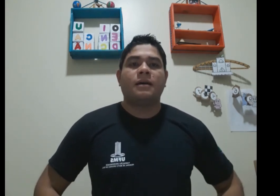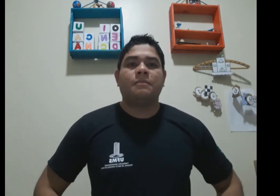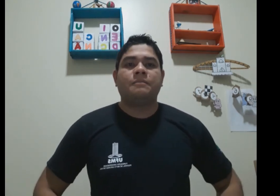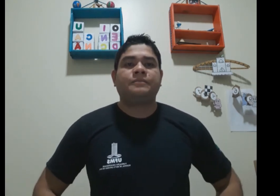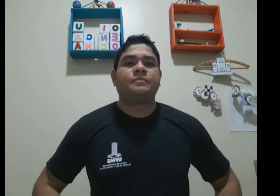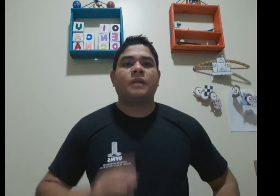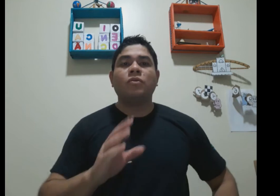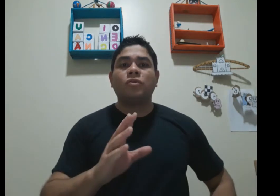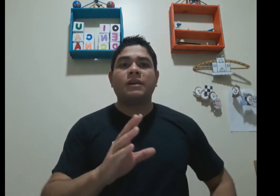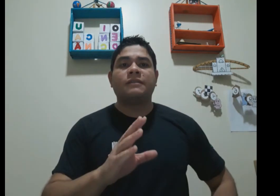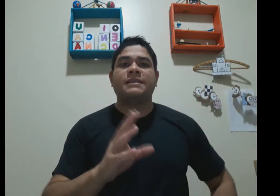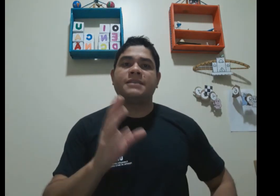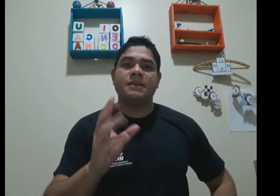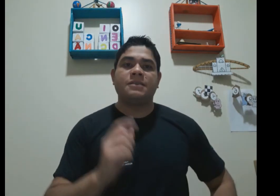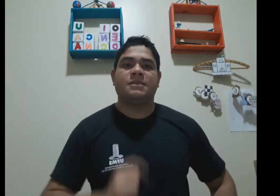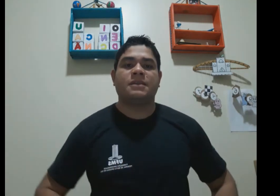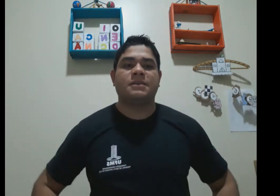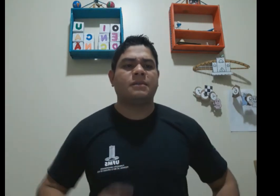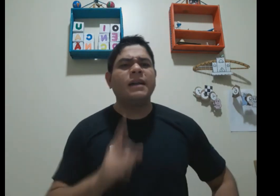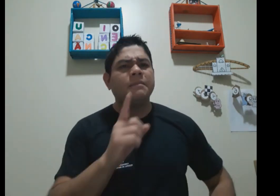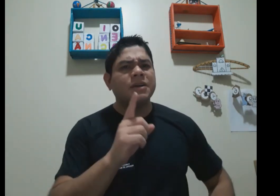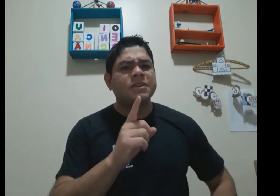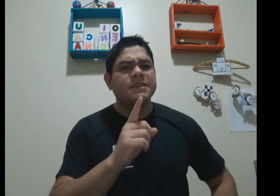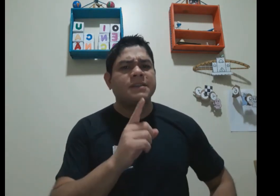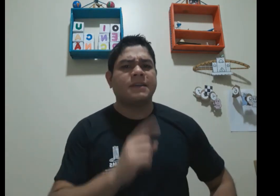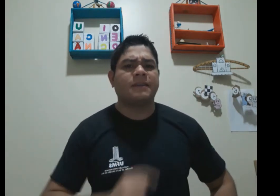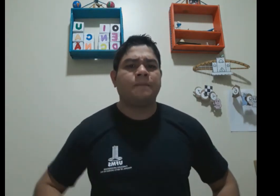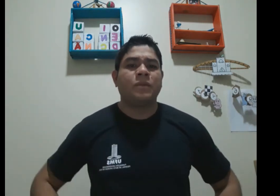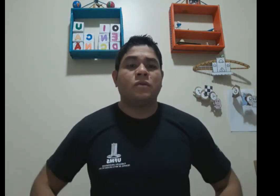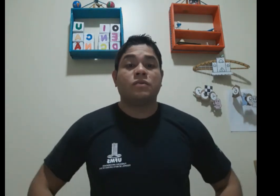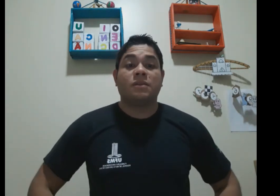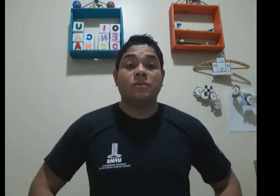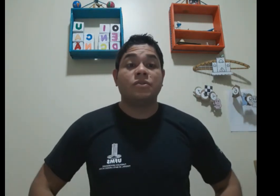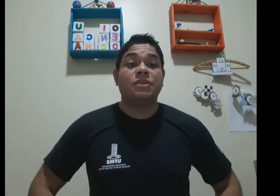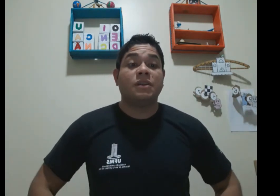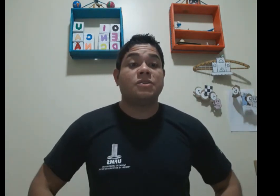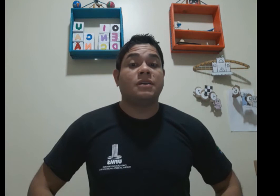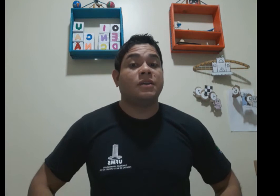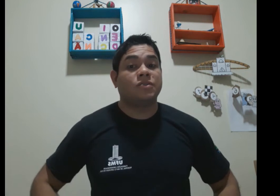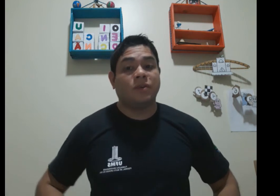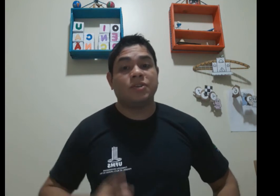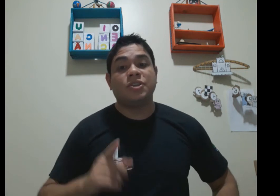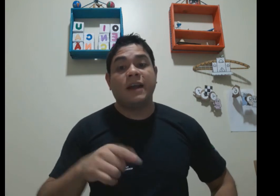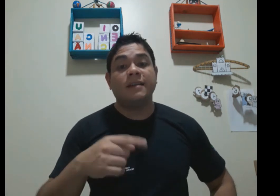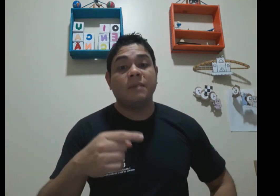A autora faz a seguinte citação lá na página 60. Os alunos dirigem questões diretamente